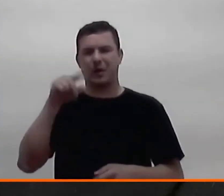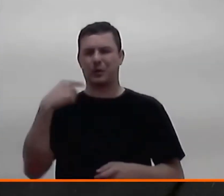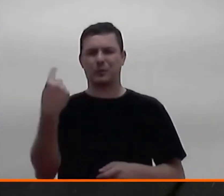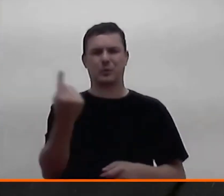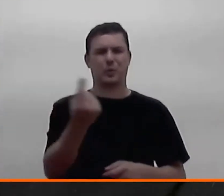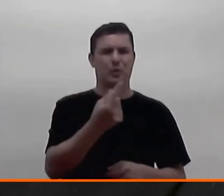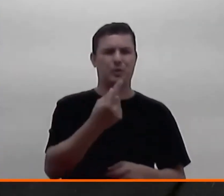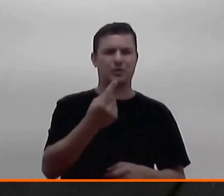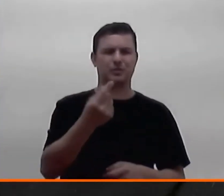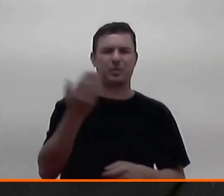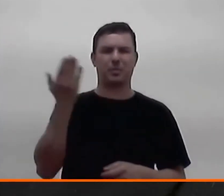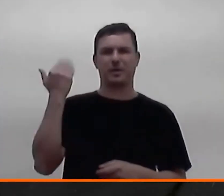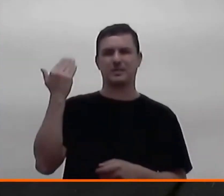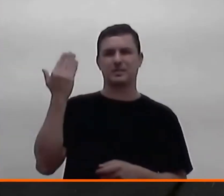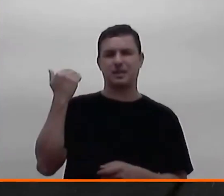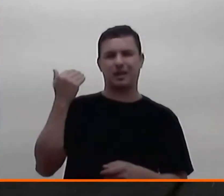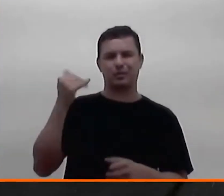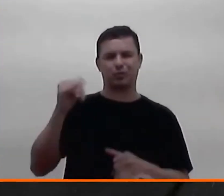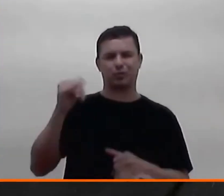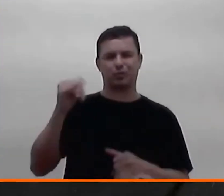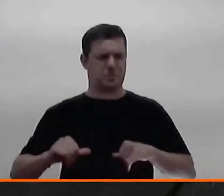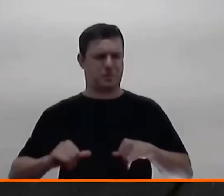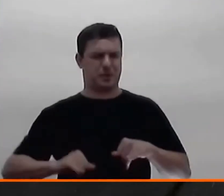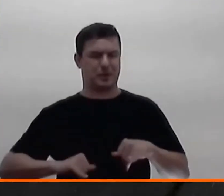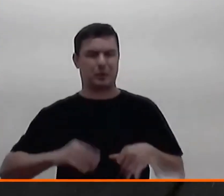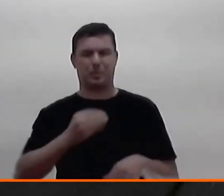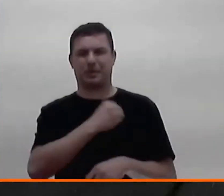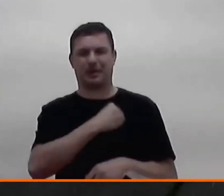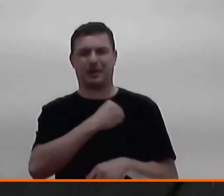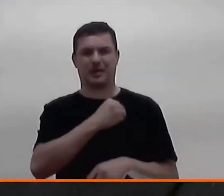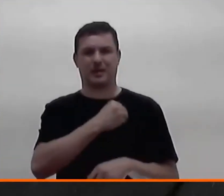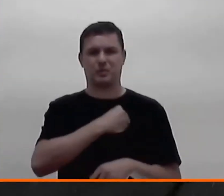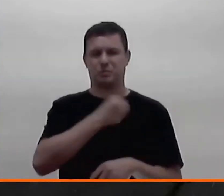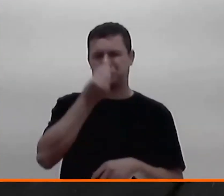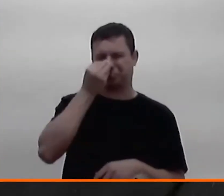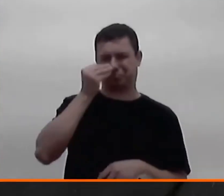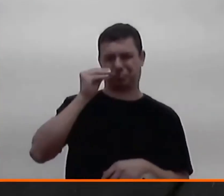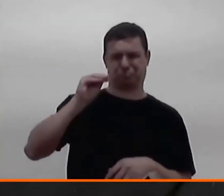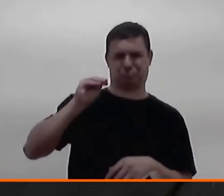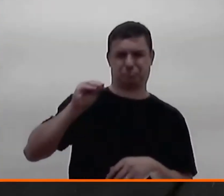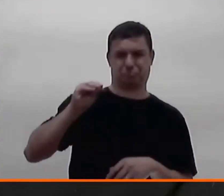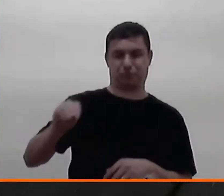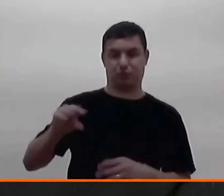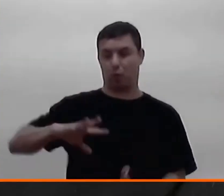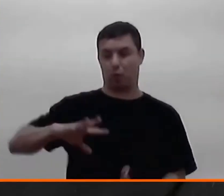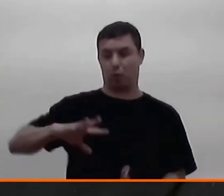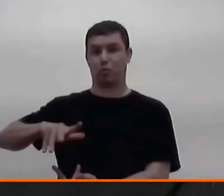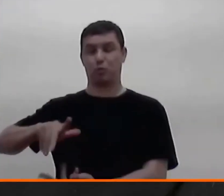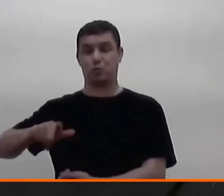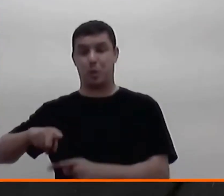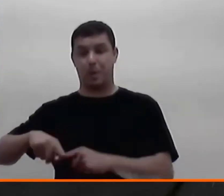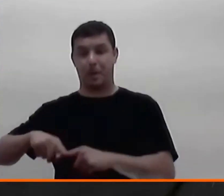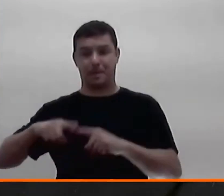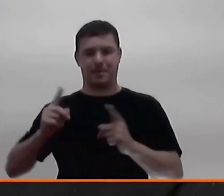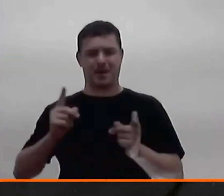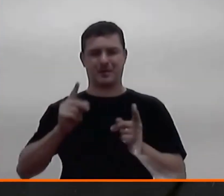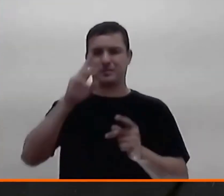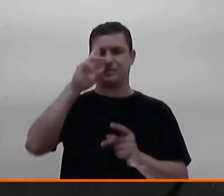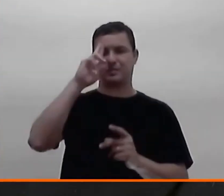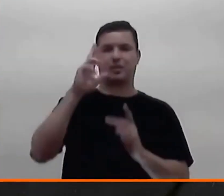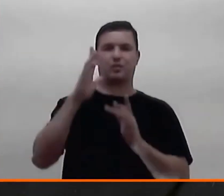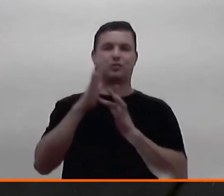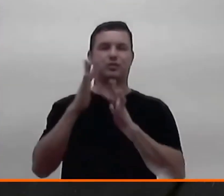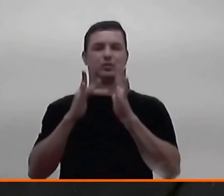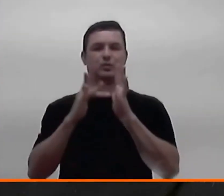machucados, abandonados, ninguém nos queria ajudar. Aí veio o Senhor Jesus.